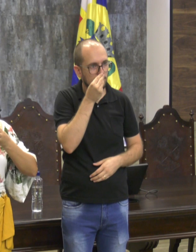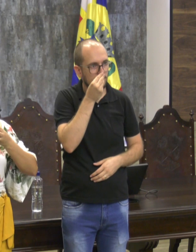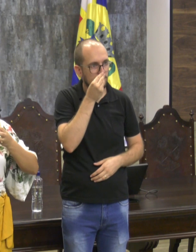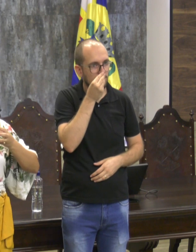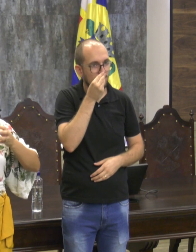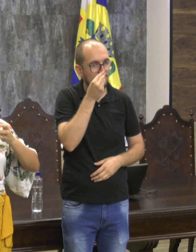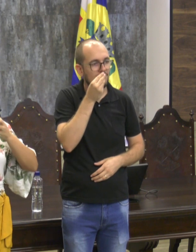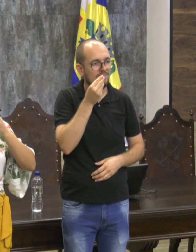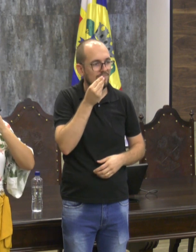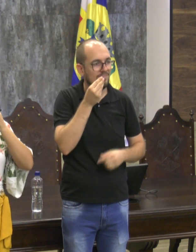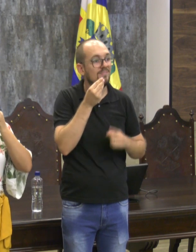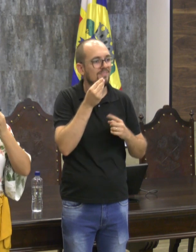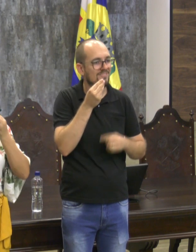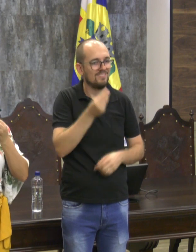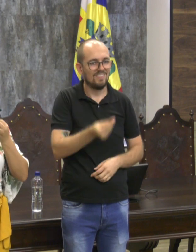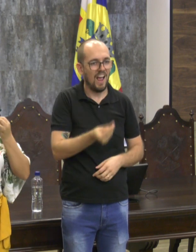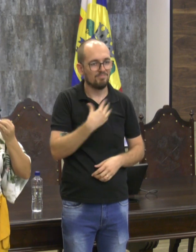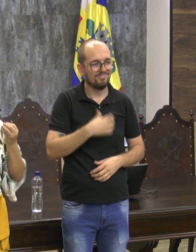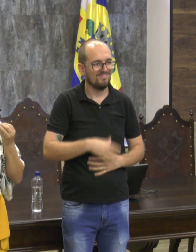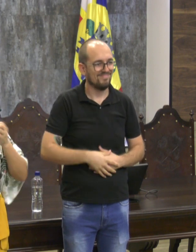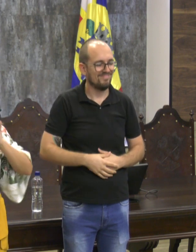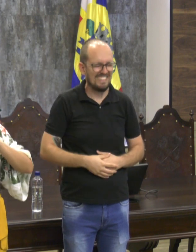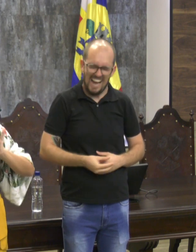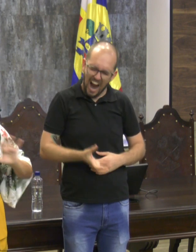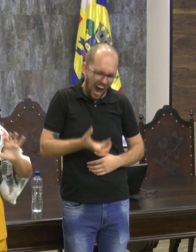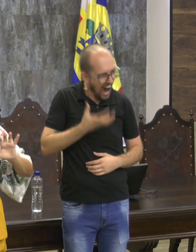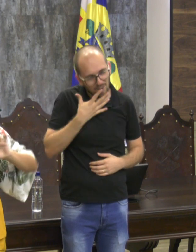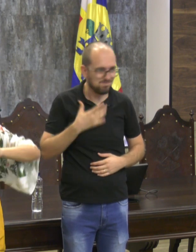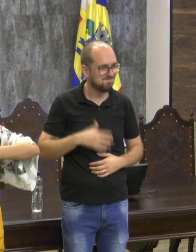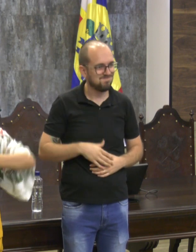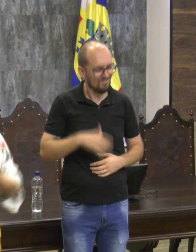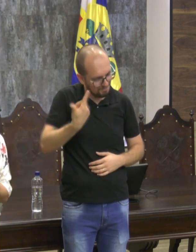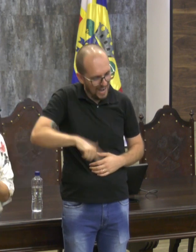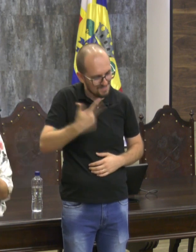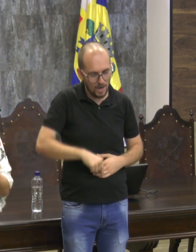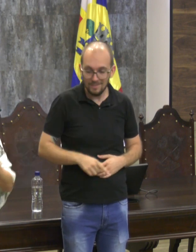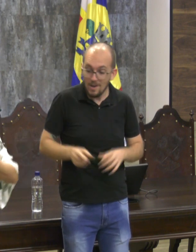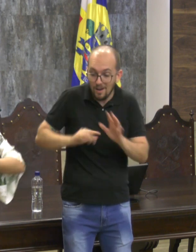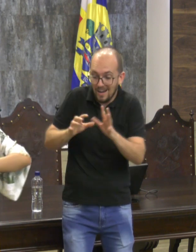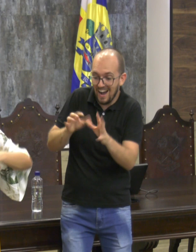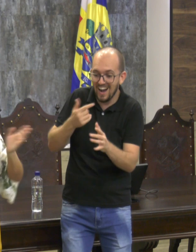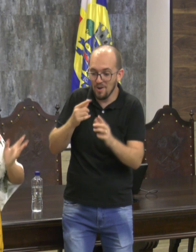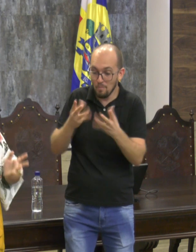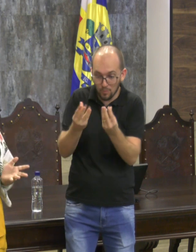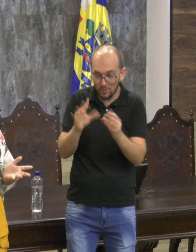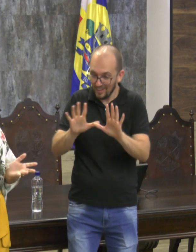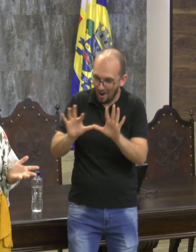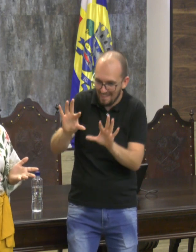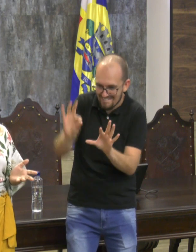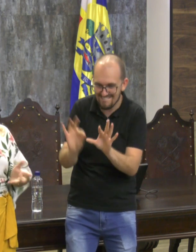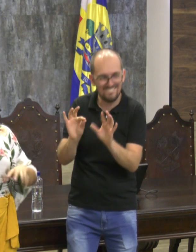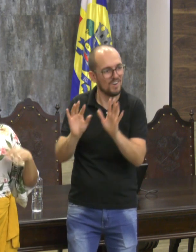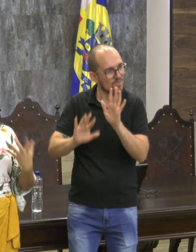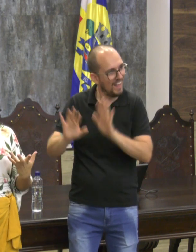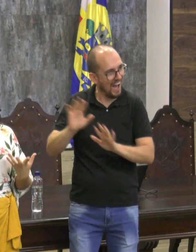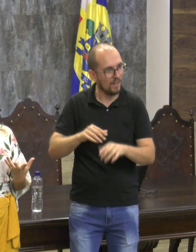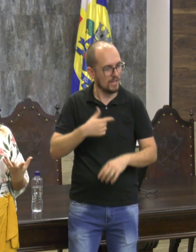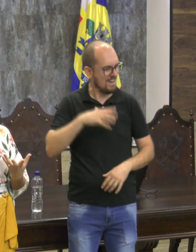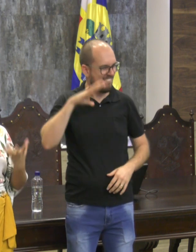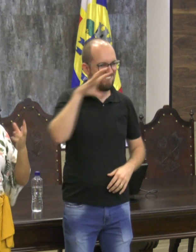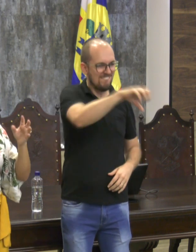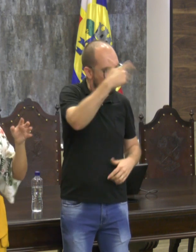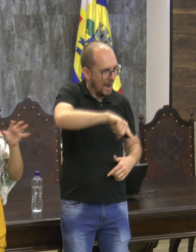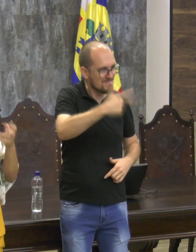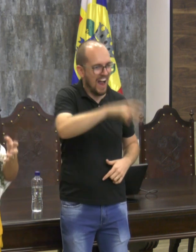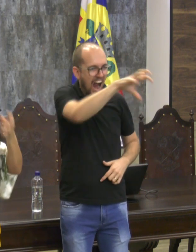nem pensou. Ele já deu uma mordida bem grande num pedação, a gente teve que tirar um pedação. Todo mundo estava pegando um pedação, né? E o Gustavo também